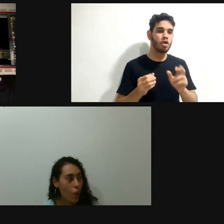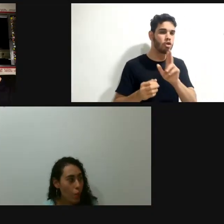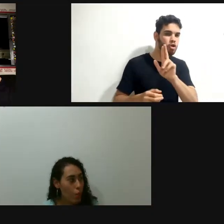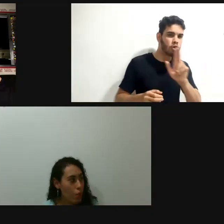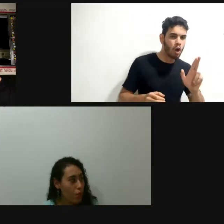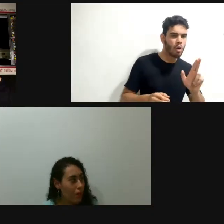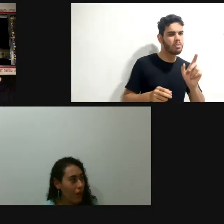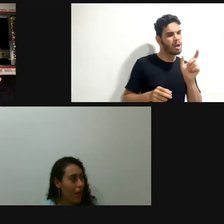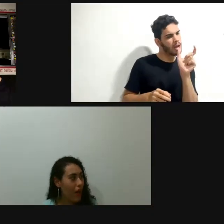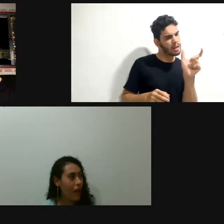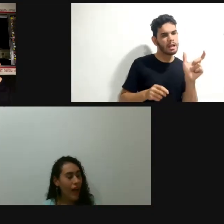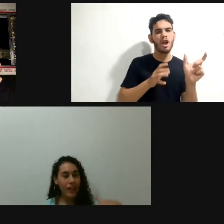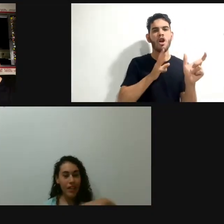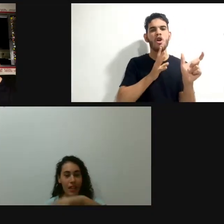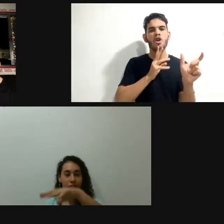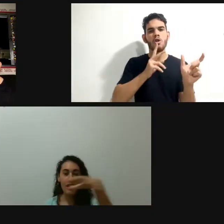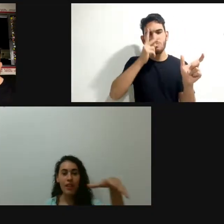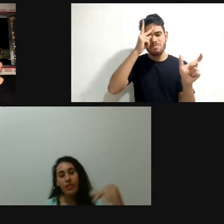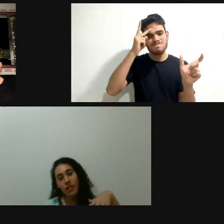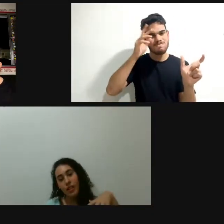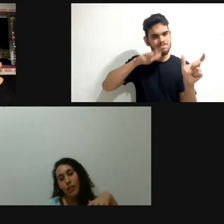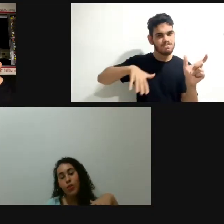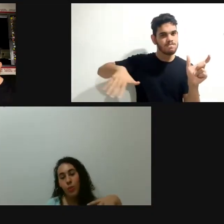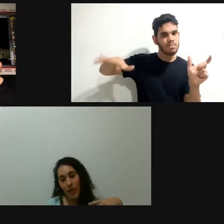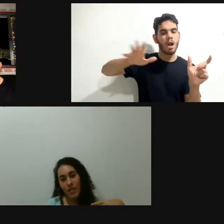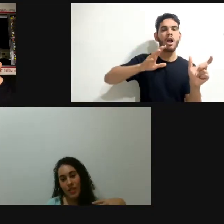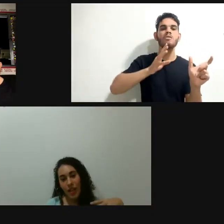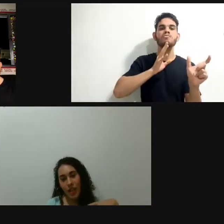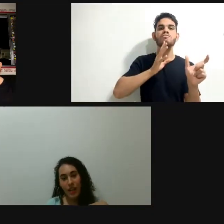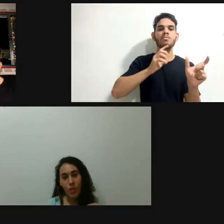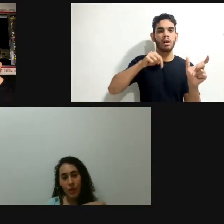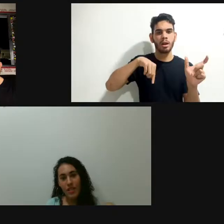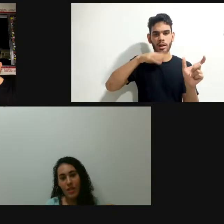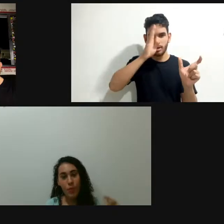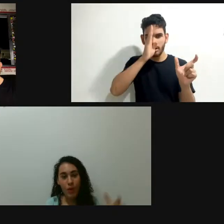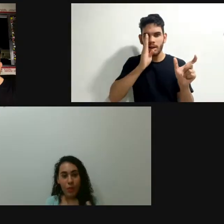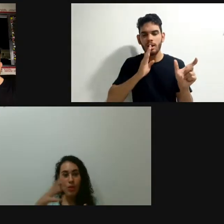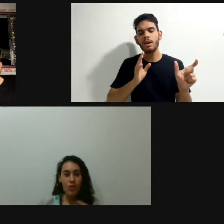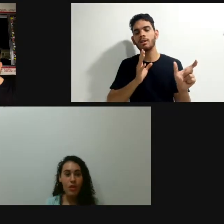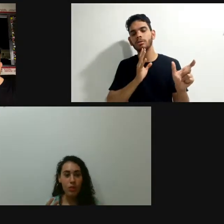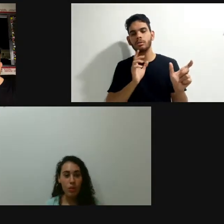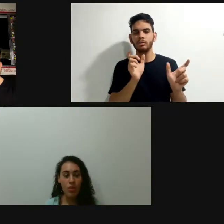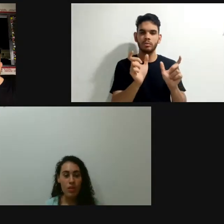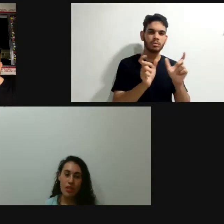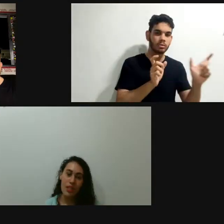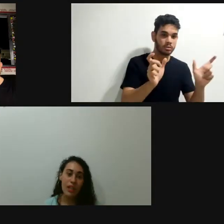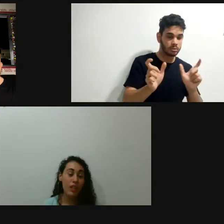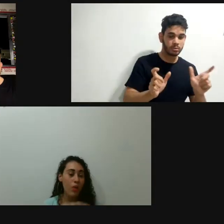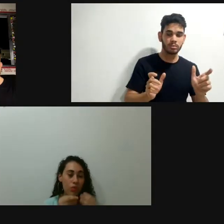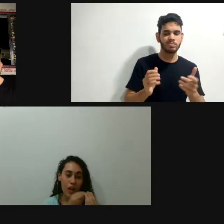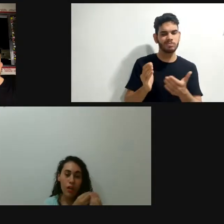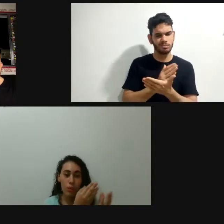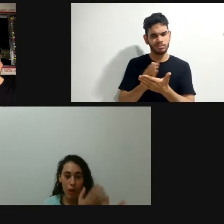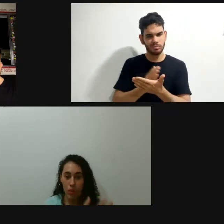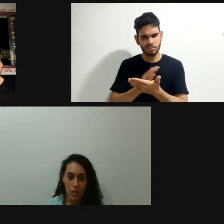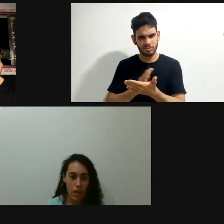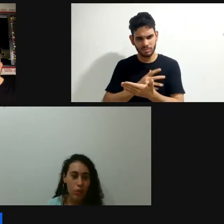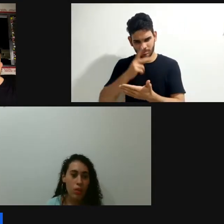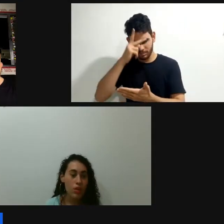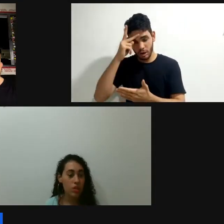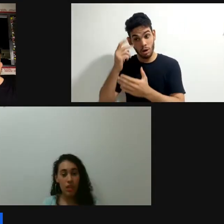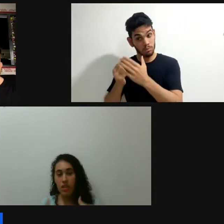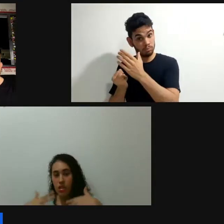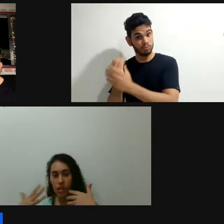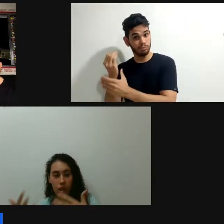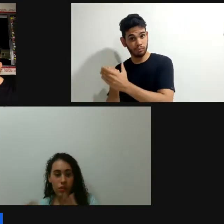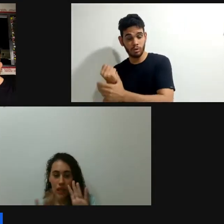é comum aqui aqui no Brasil, porque muitos autores, não falando mal desses